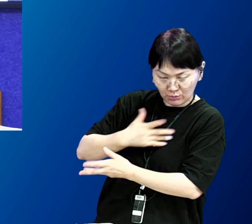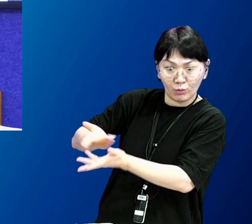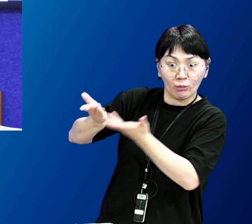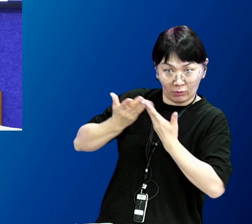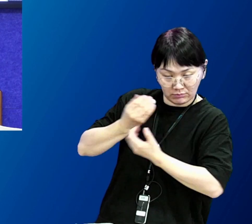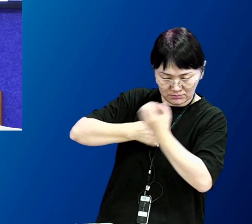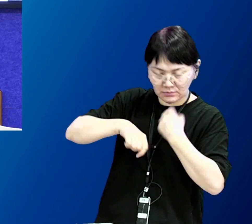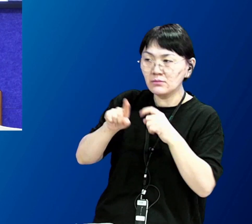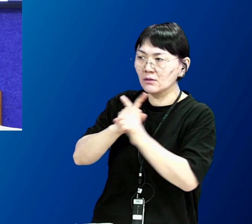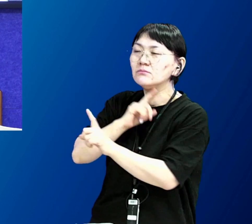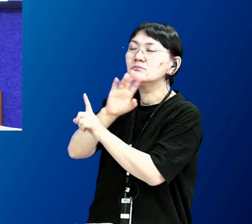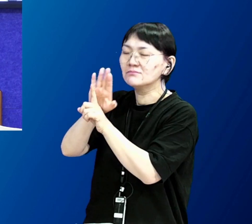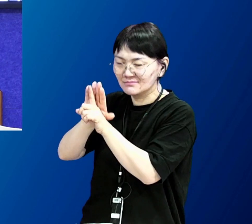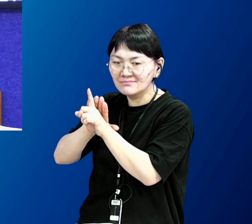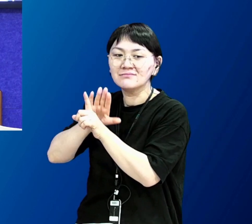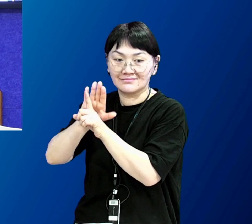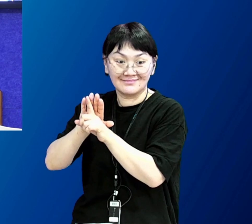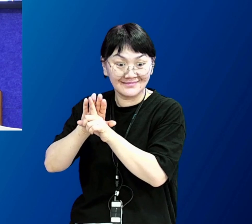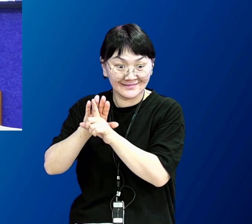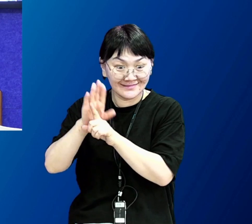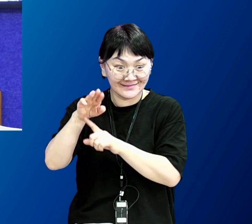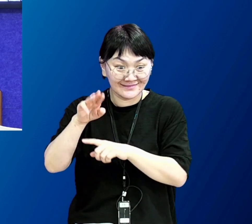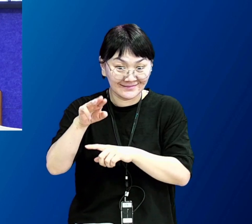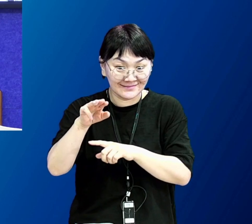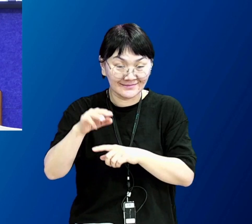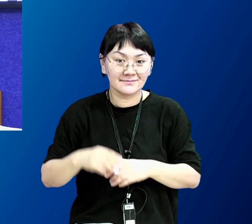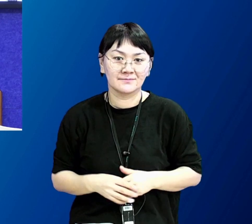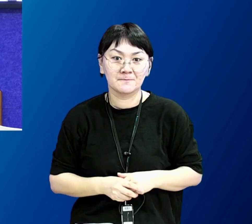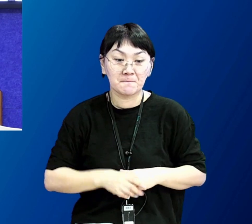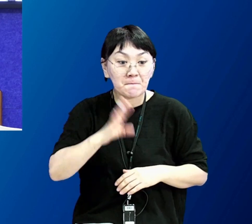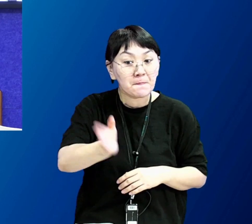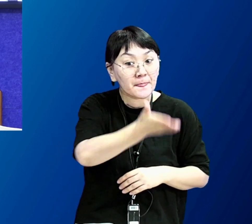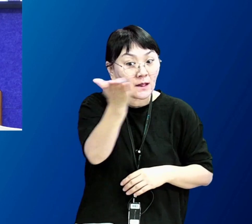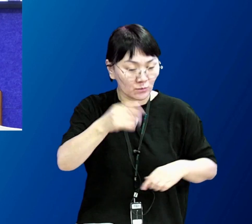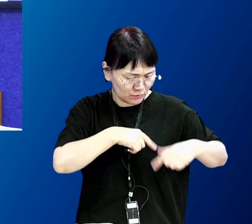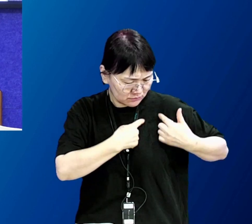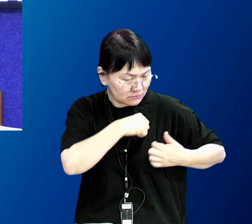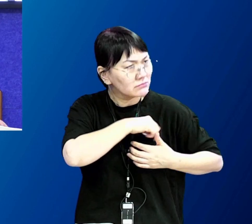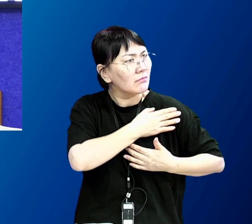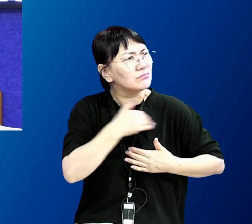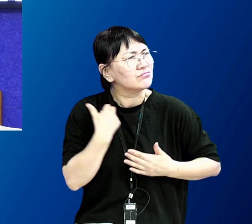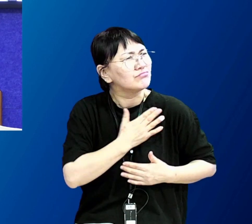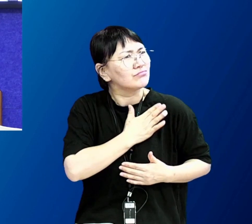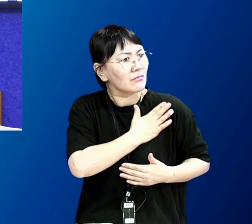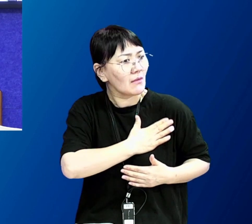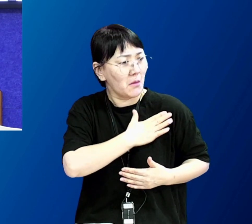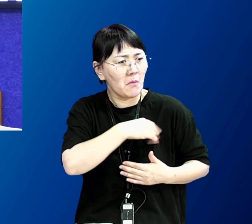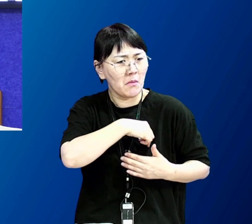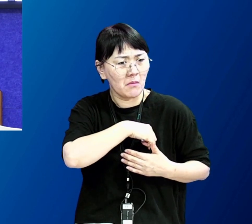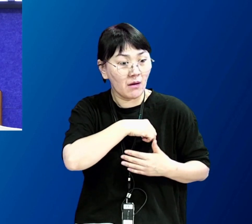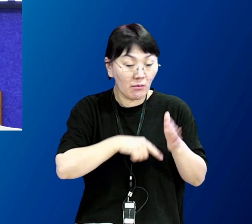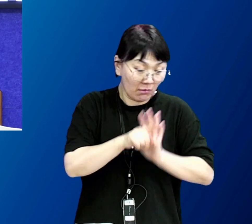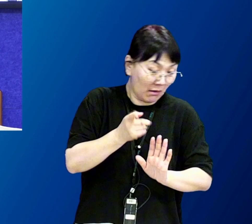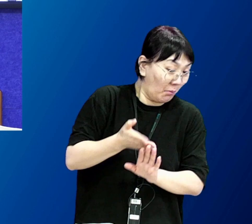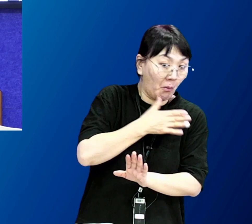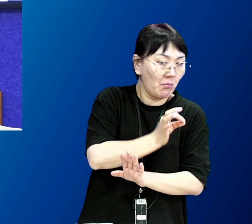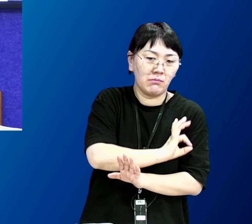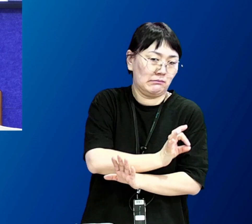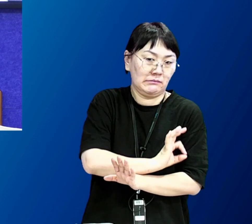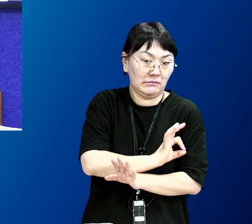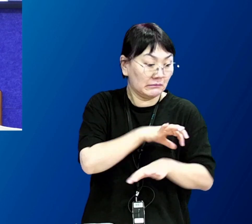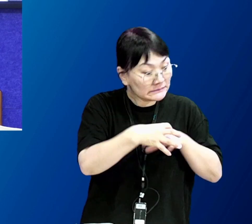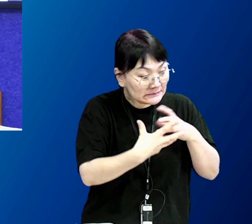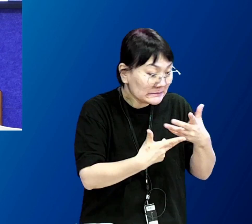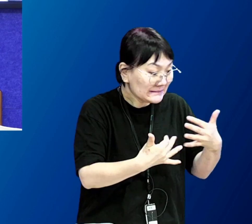түүнийг хайрладаг гэж хэлсэн тийм үү? Бид өхний дотор өгн эзнийг хайрлах хайр байгаагүй.